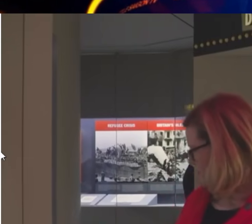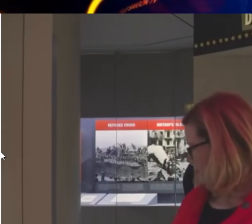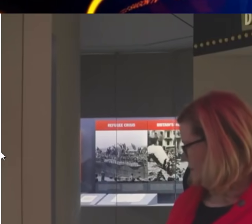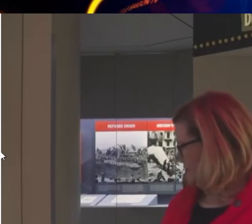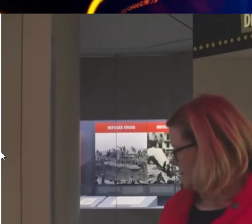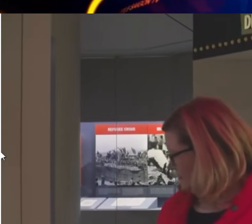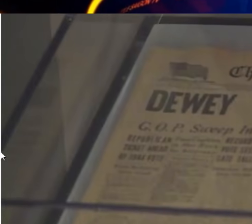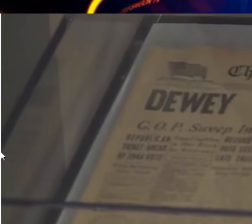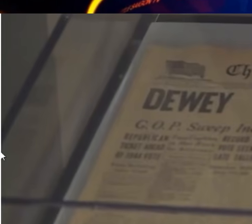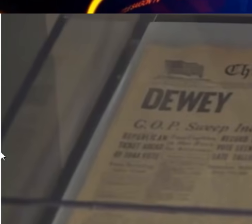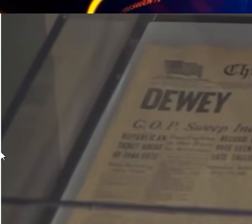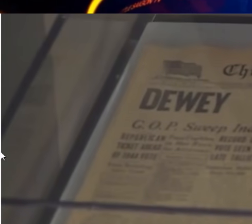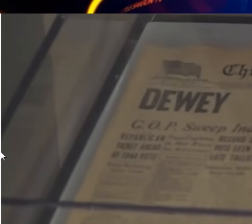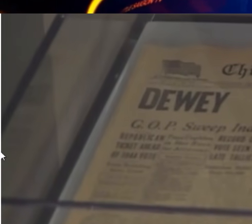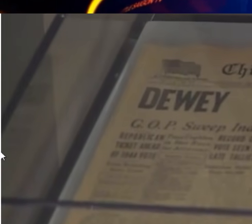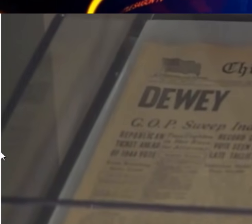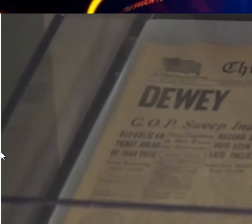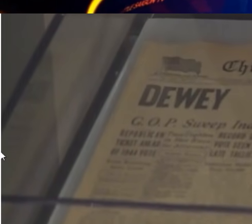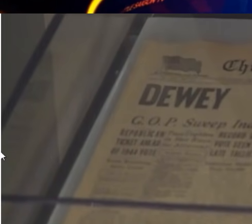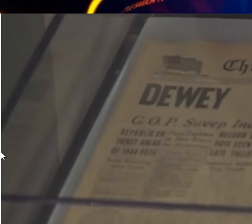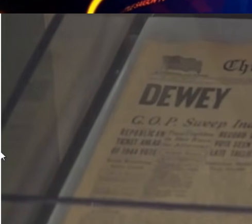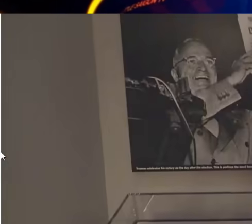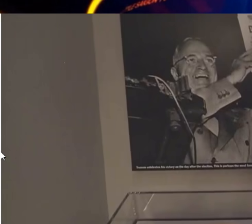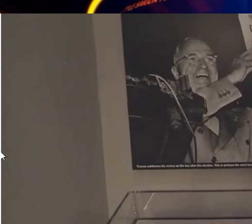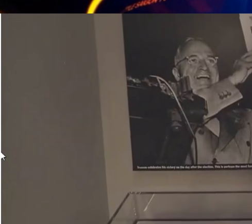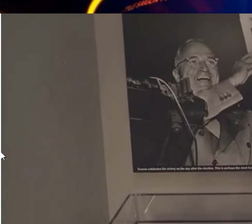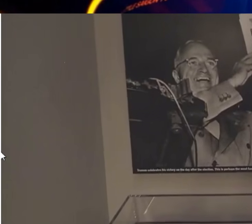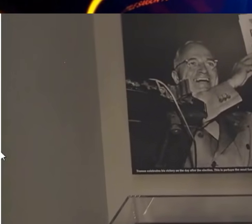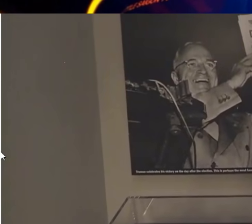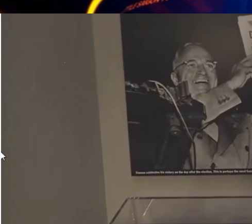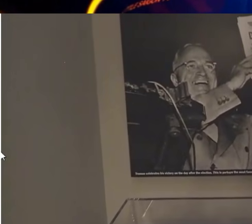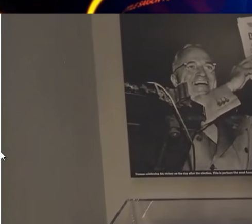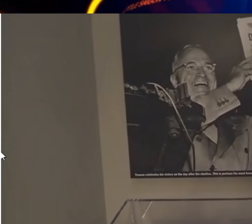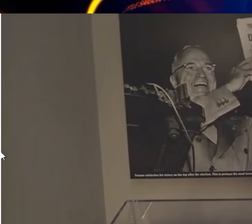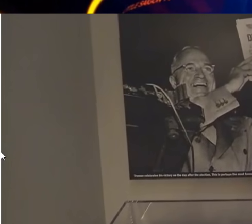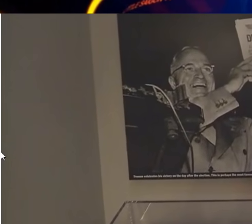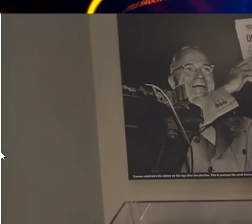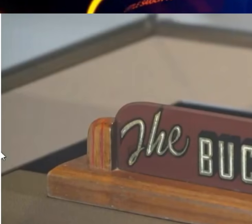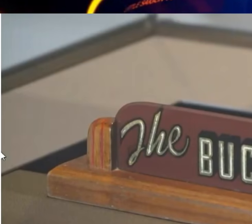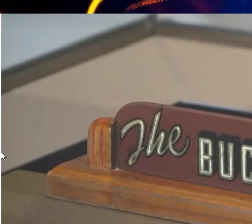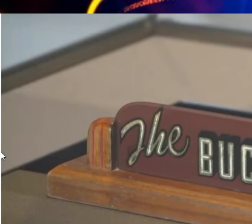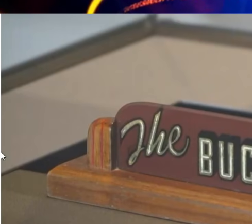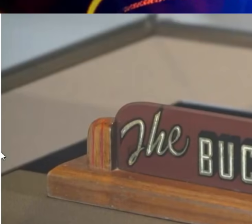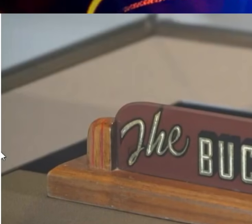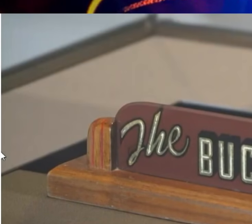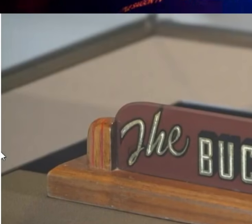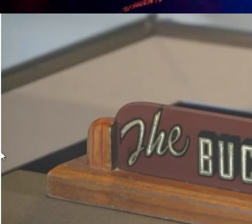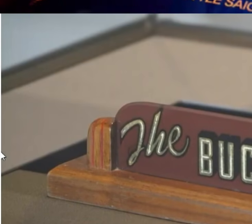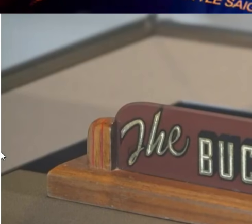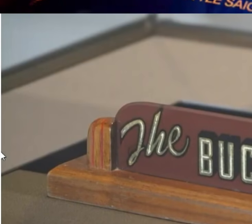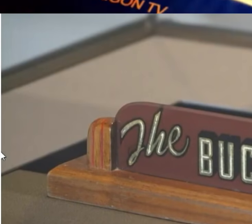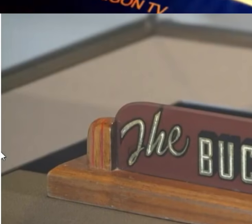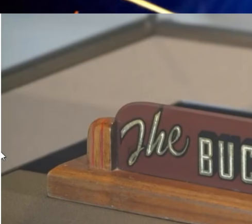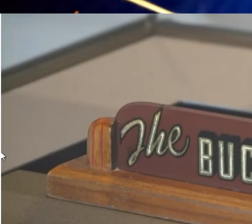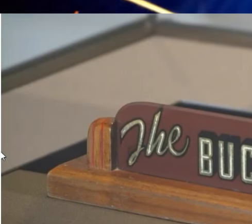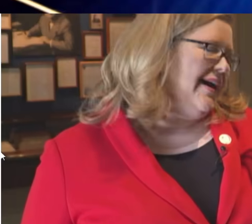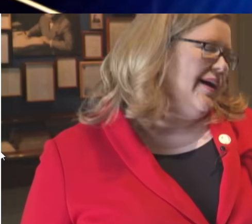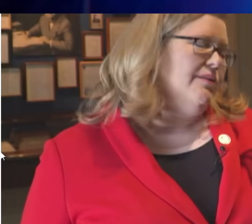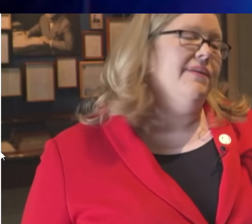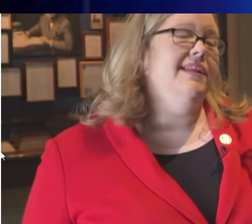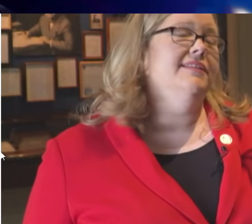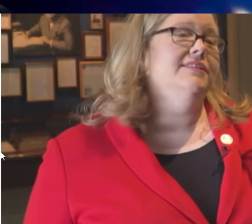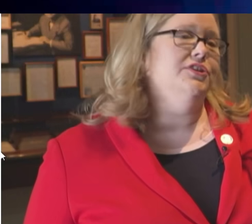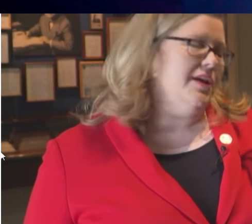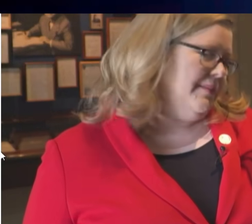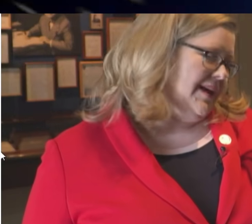liên bang khác cho đội ngũ của tân chính phủ, bao gồm như là chẳng hạn như Bộ Y tế và Nhân sinh, FBI, Bộ Nội an, vân